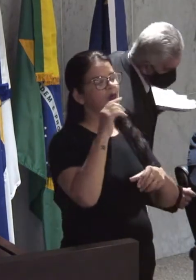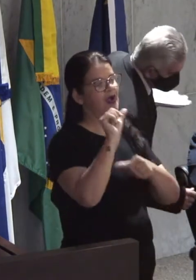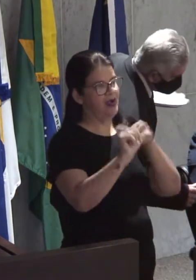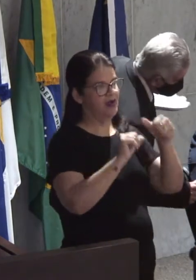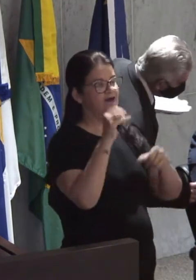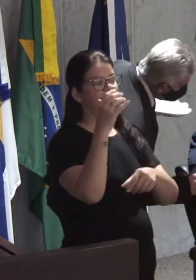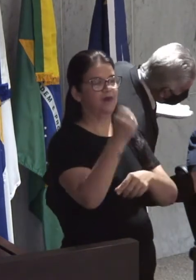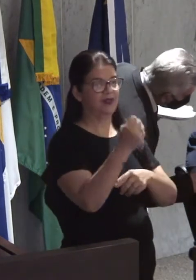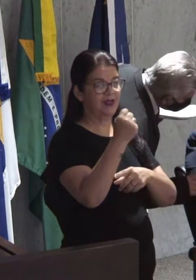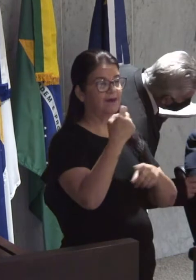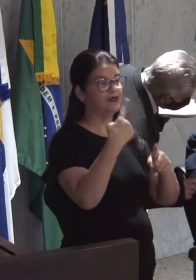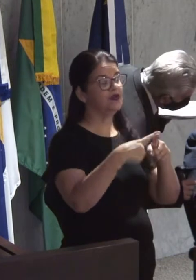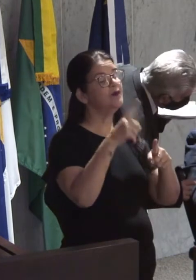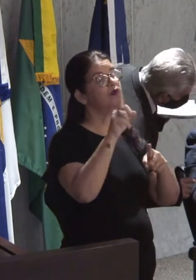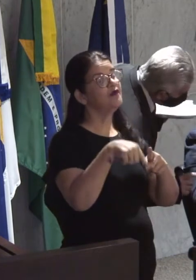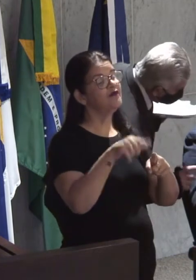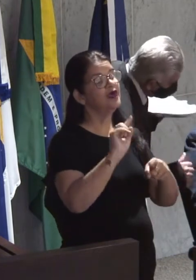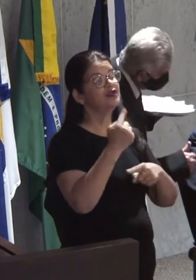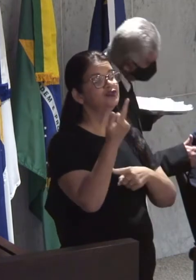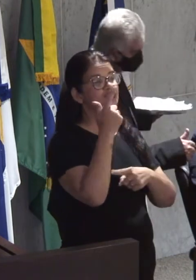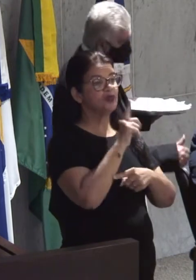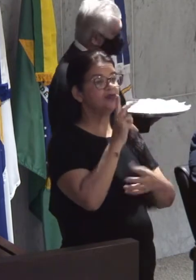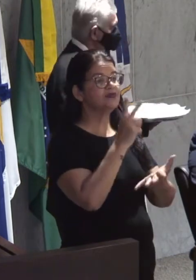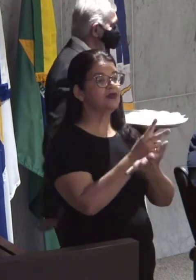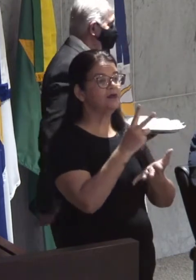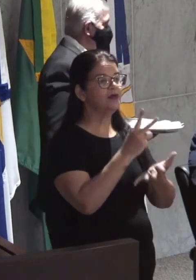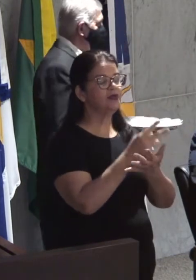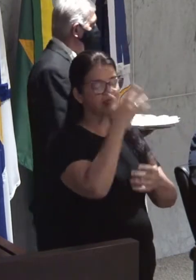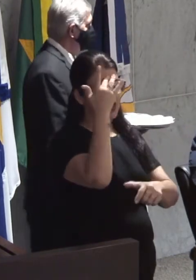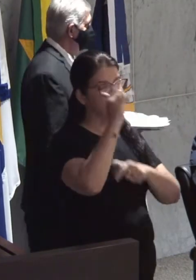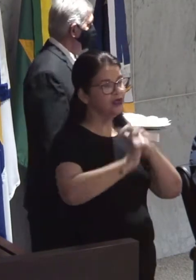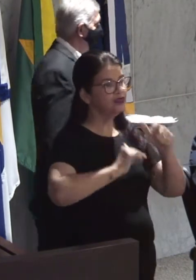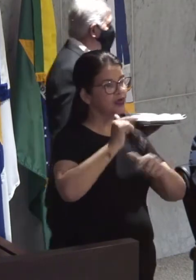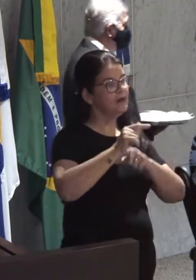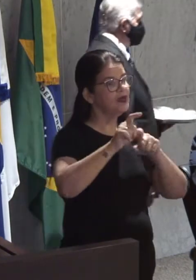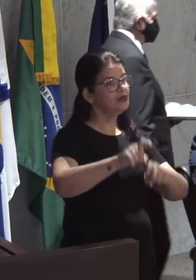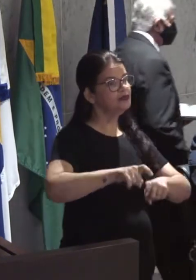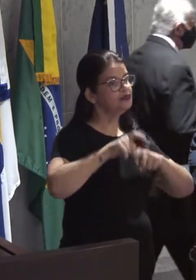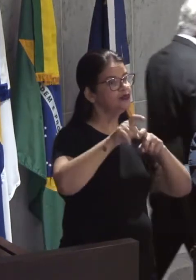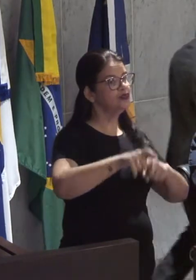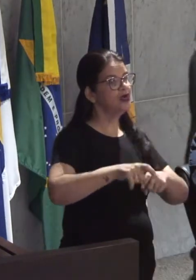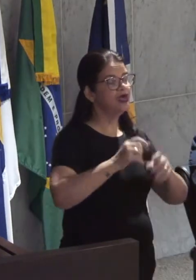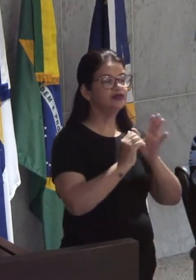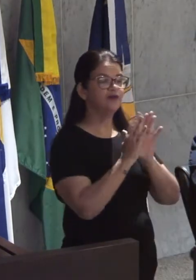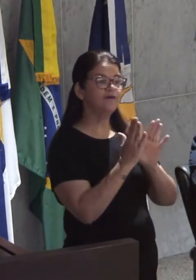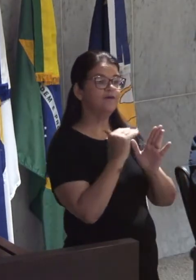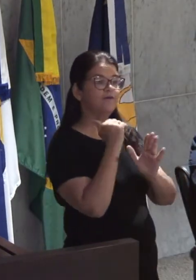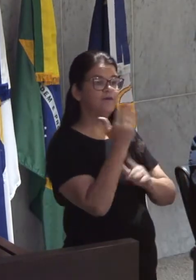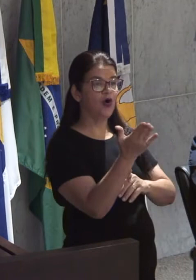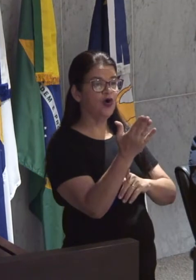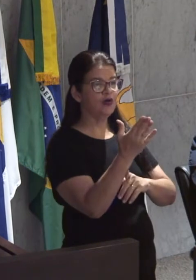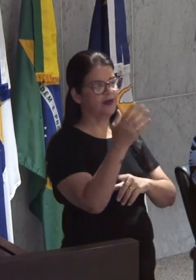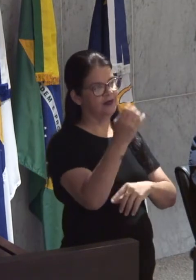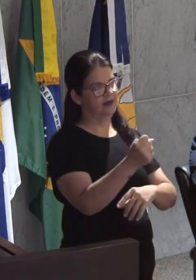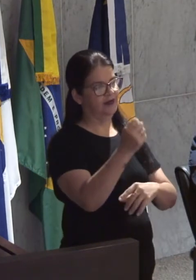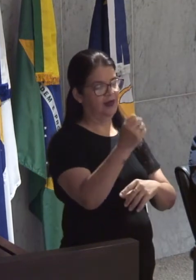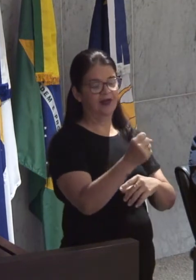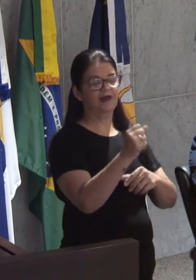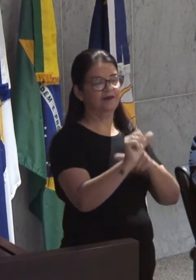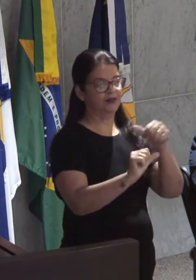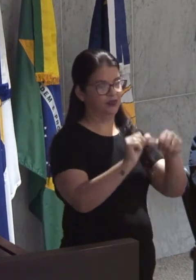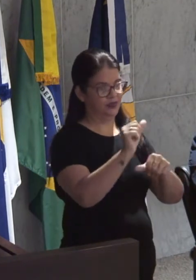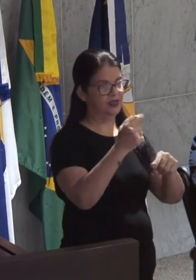Previdência. Porque foi que a gente conseguiu manter os trabalhadores rurais fora da reforma da Previdência. Porque